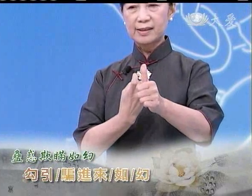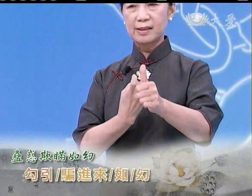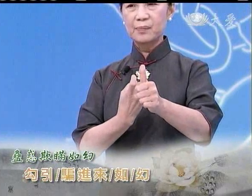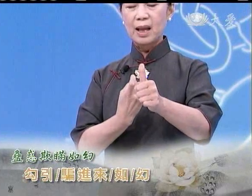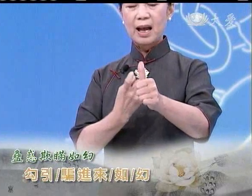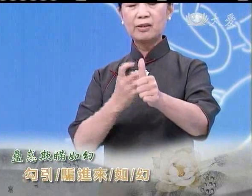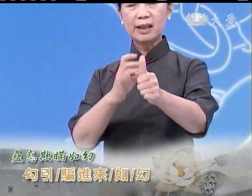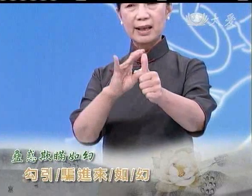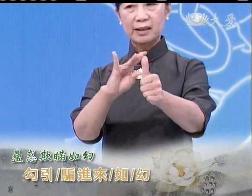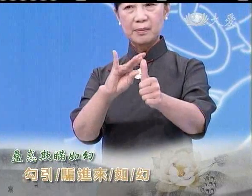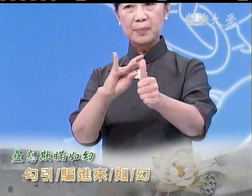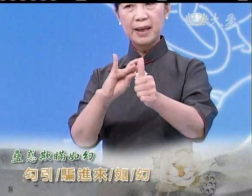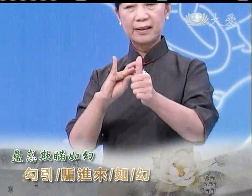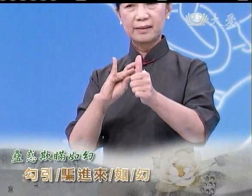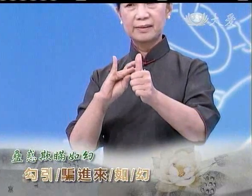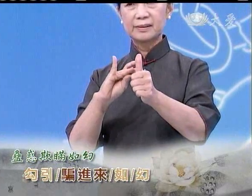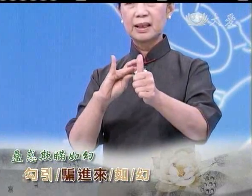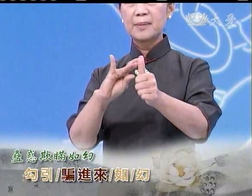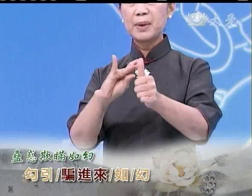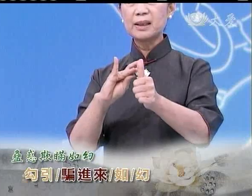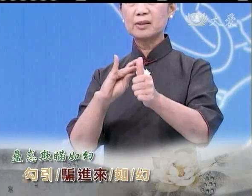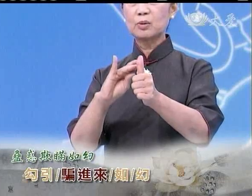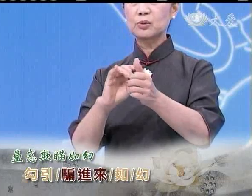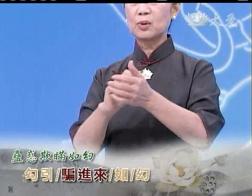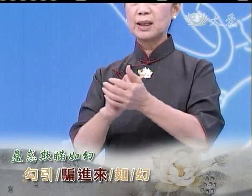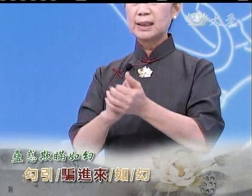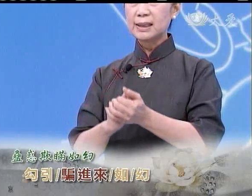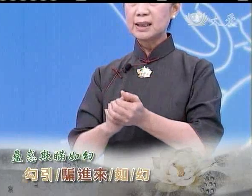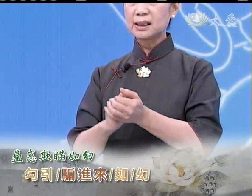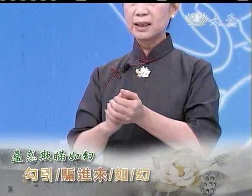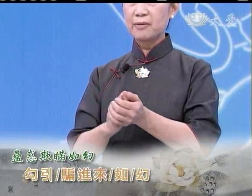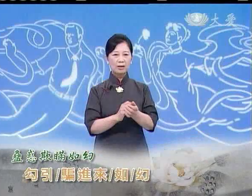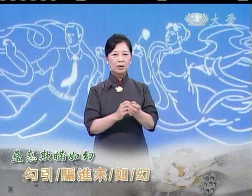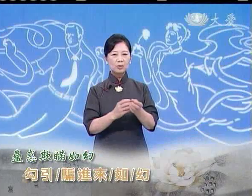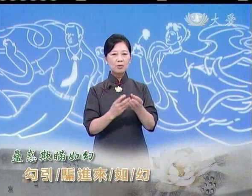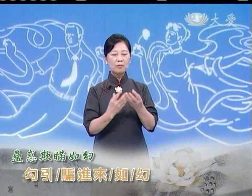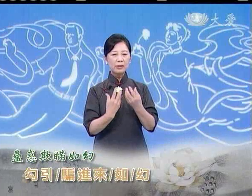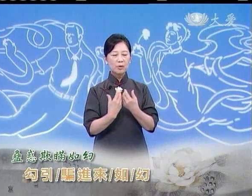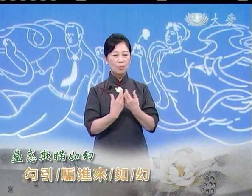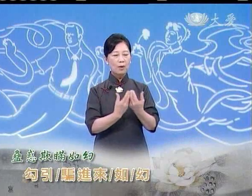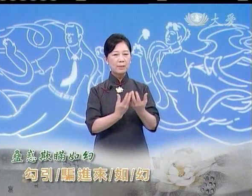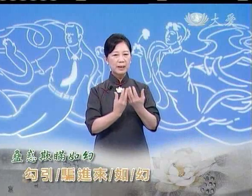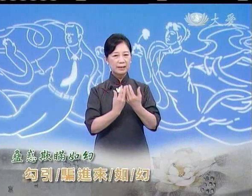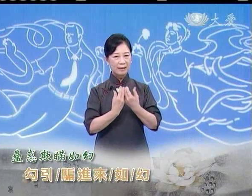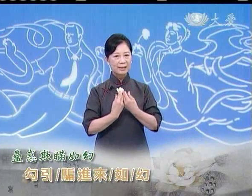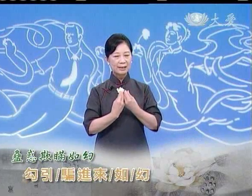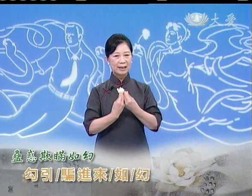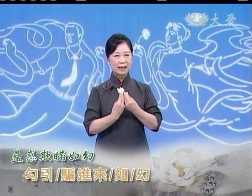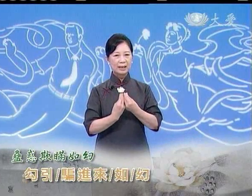释，还有打一个骗，骗的动作，那在这个地方。都会从外面拉进来，